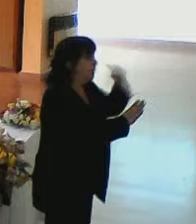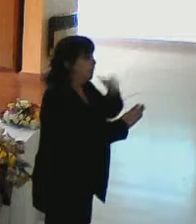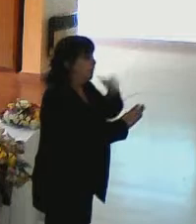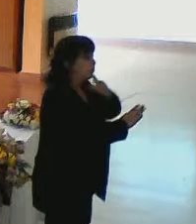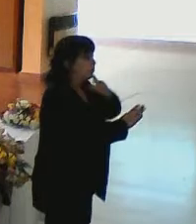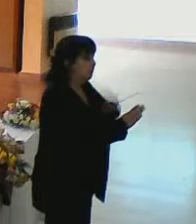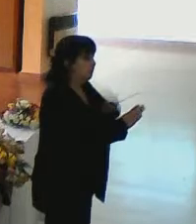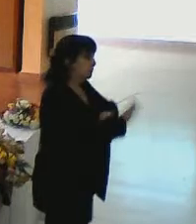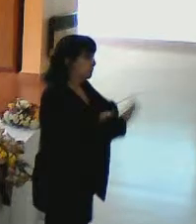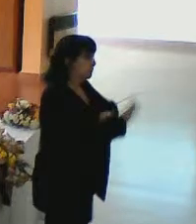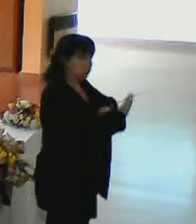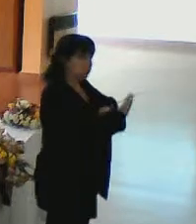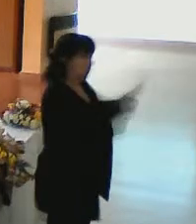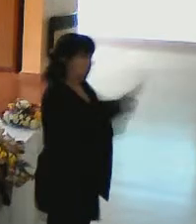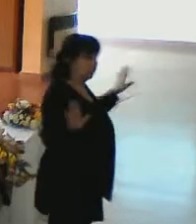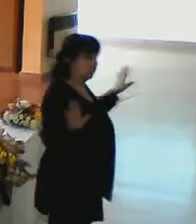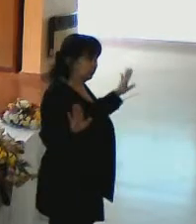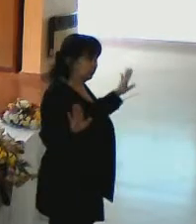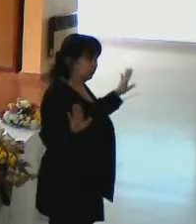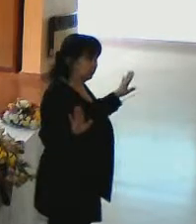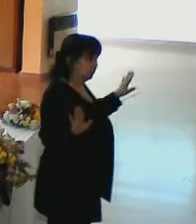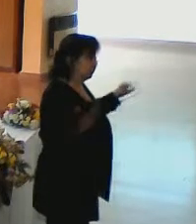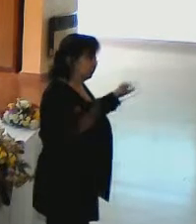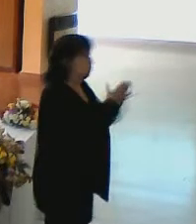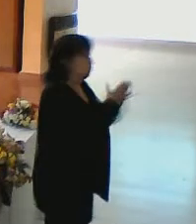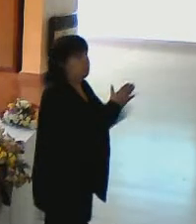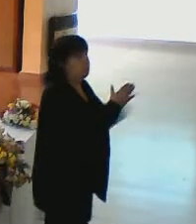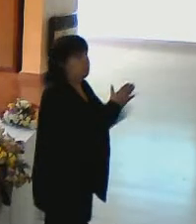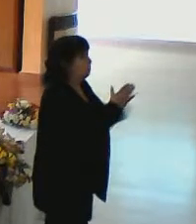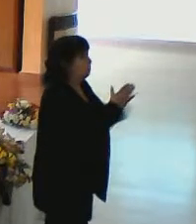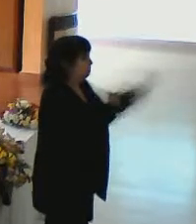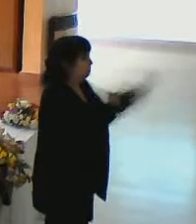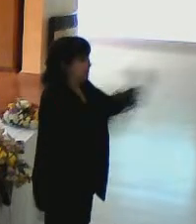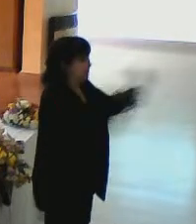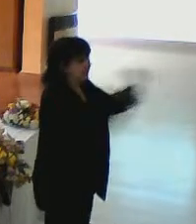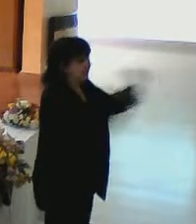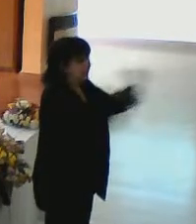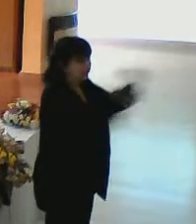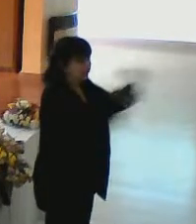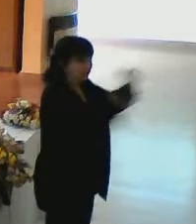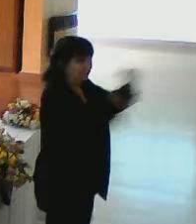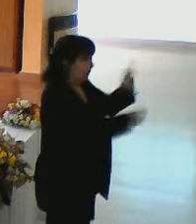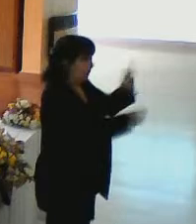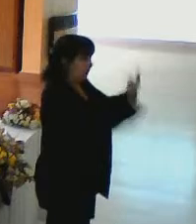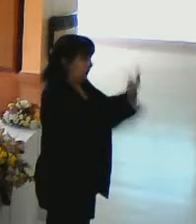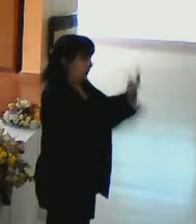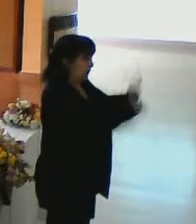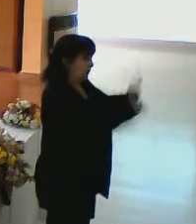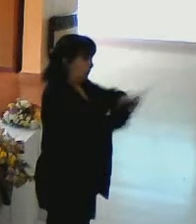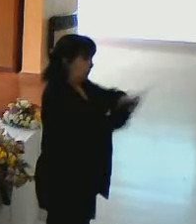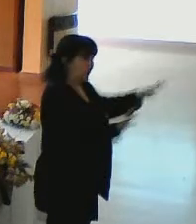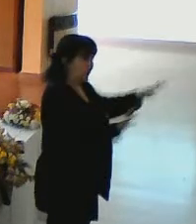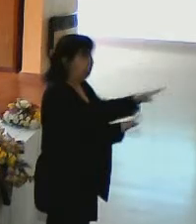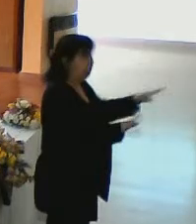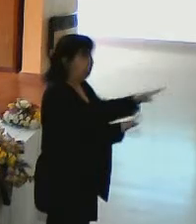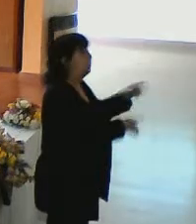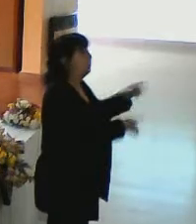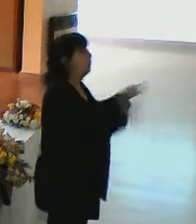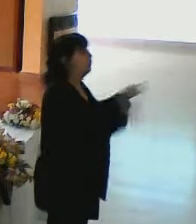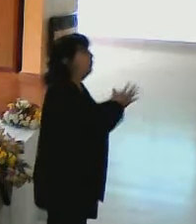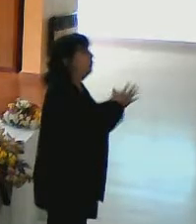no sé cuántos meses más. La derivación psicológica o psiquiátrica, sobre todo si el chico tiene problemas en la conducta